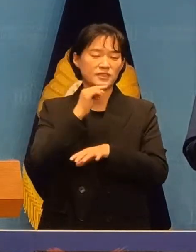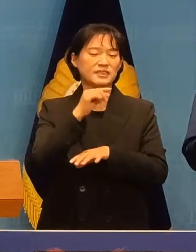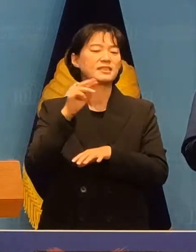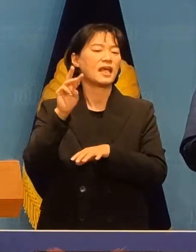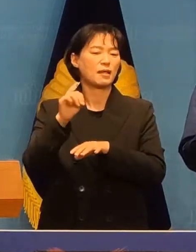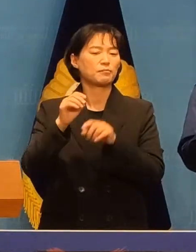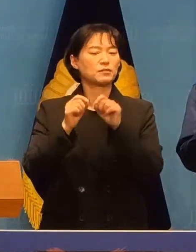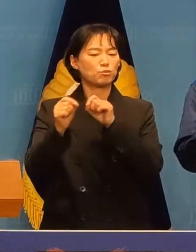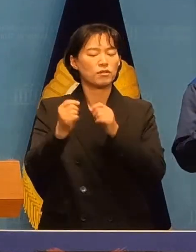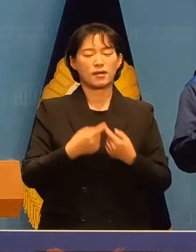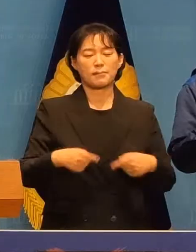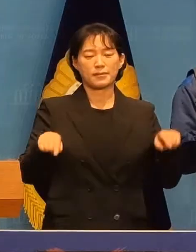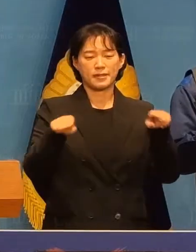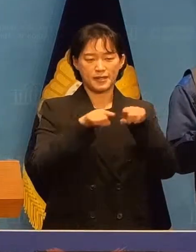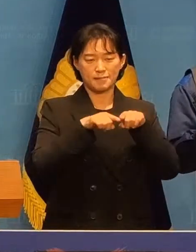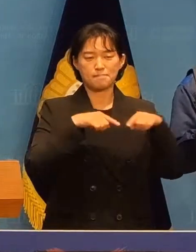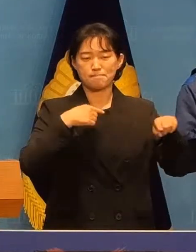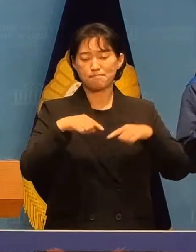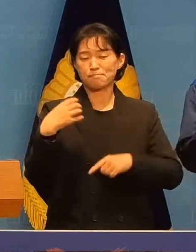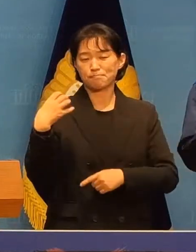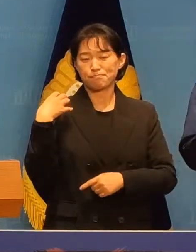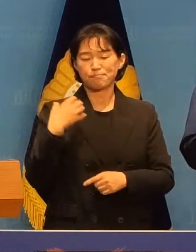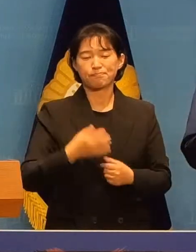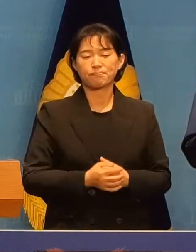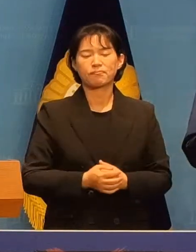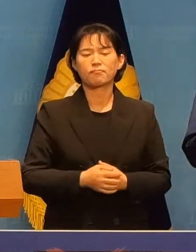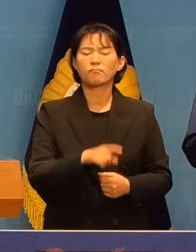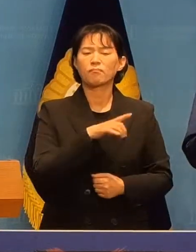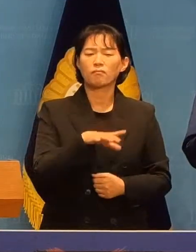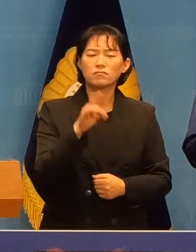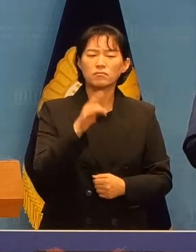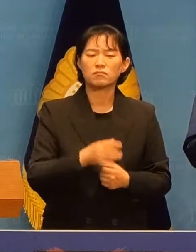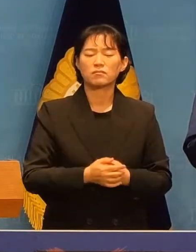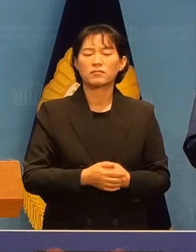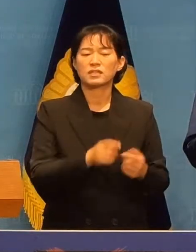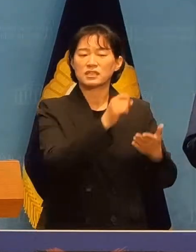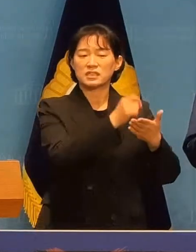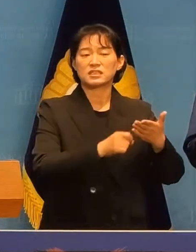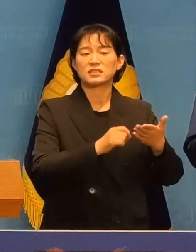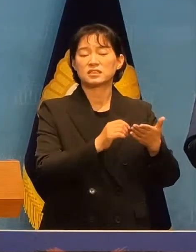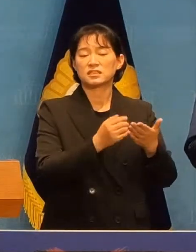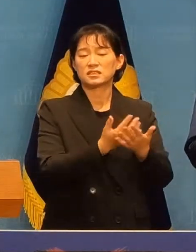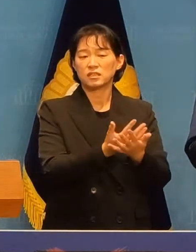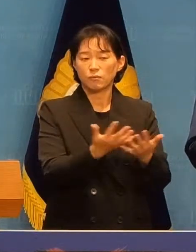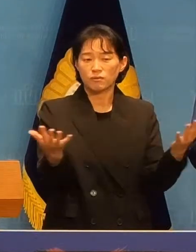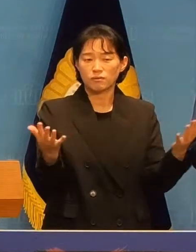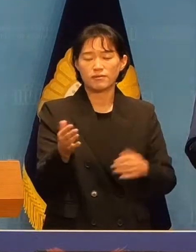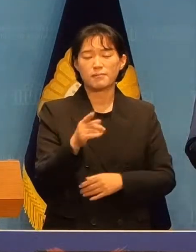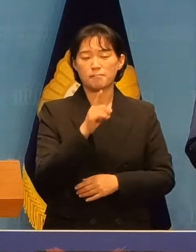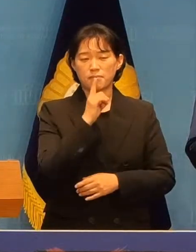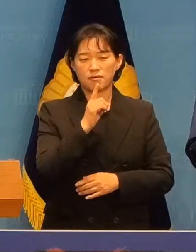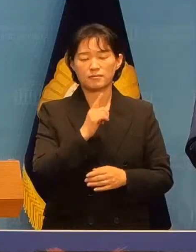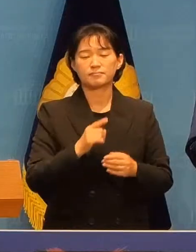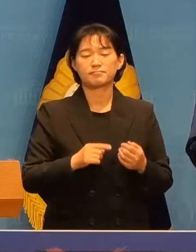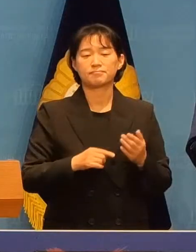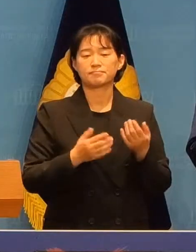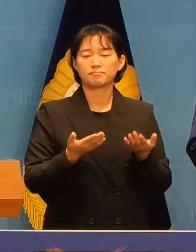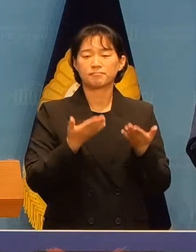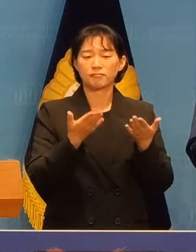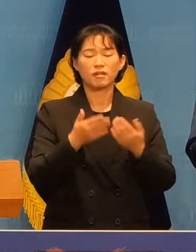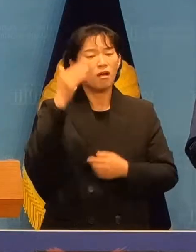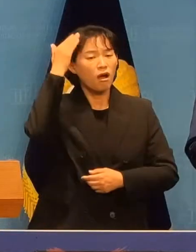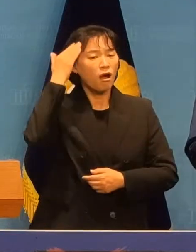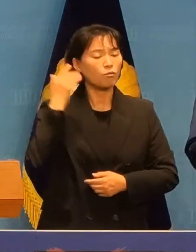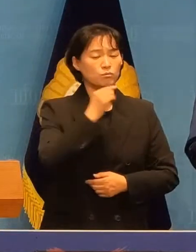한국GM지부가 공동으로 주최합니다. 먼저 기자회견 취지 발언 드리도록 하겠습니다.